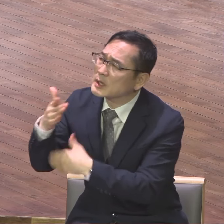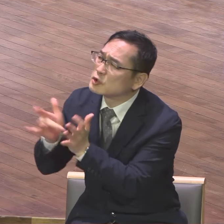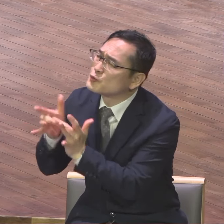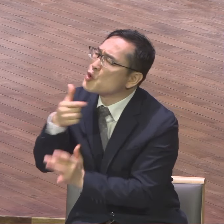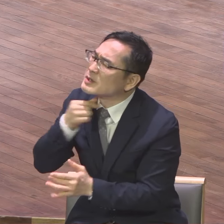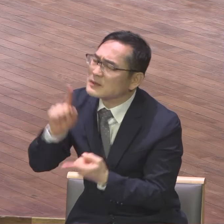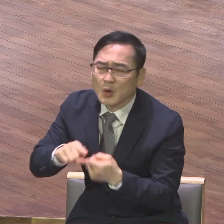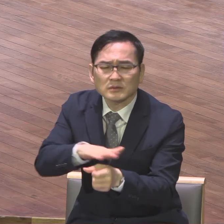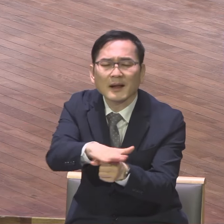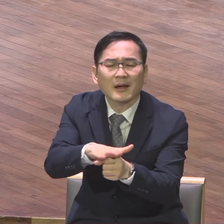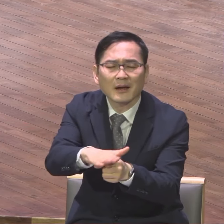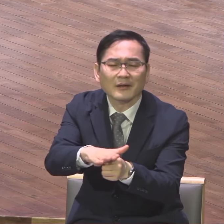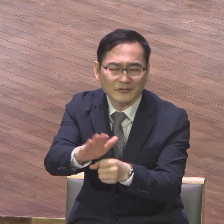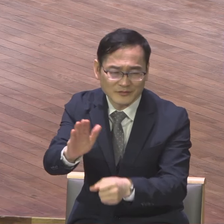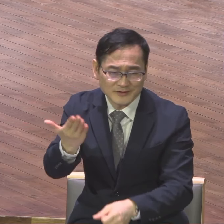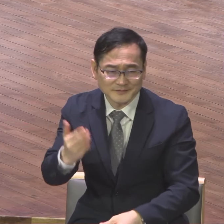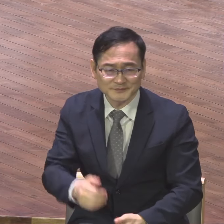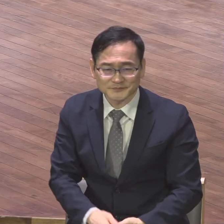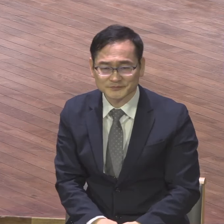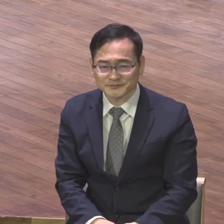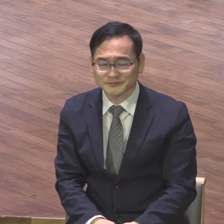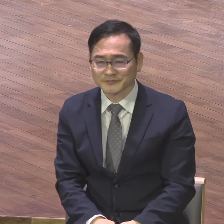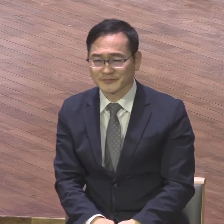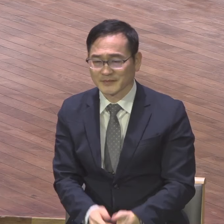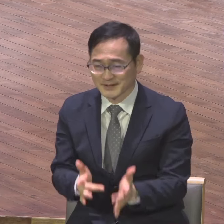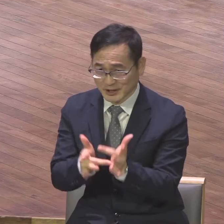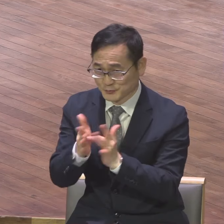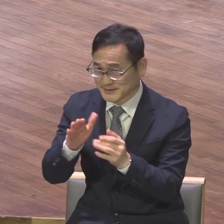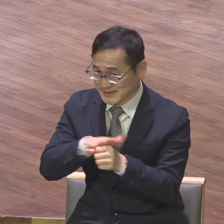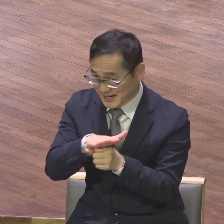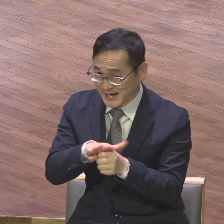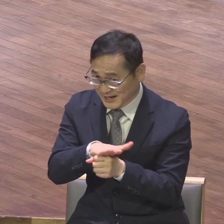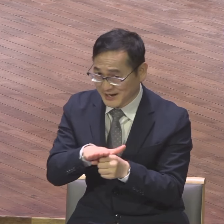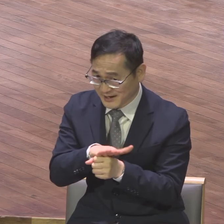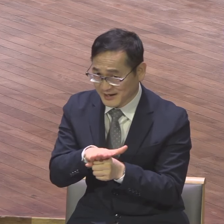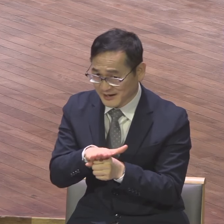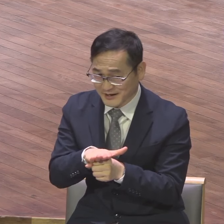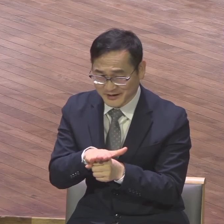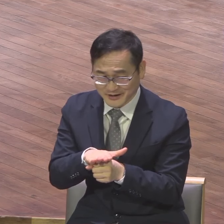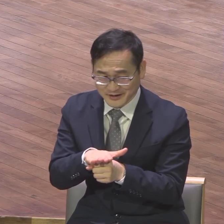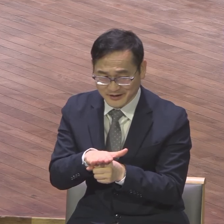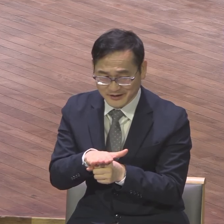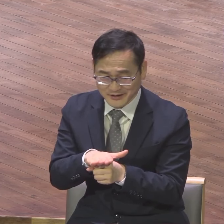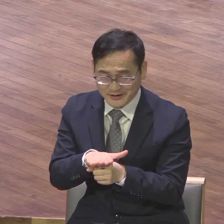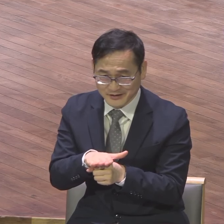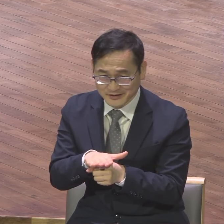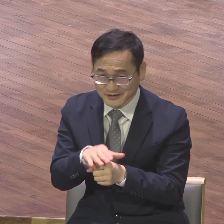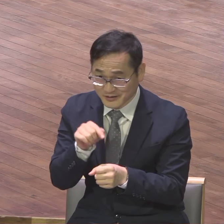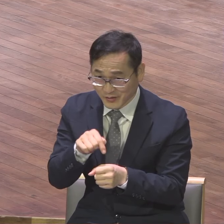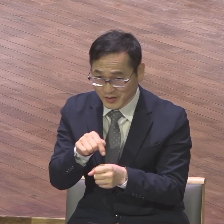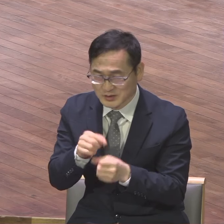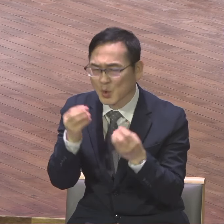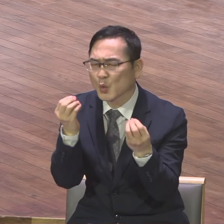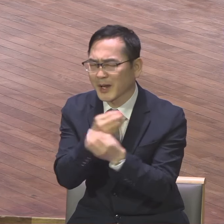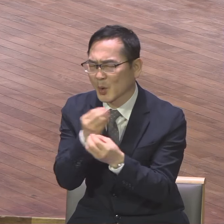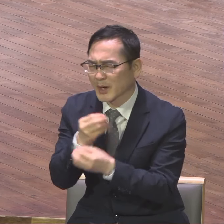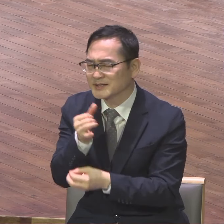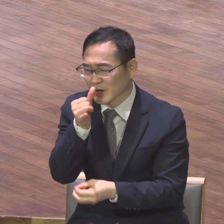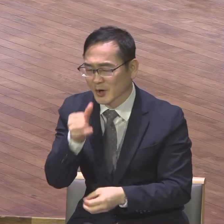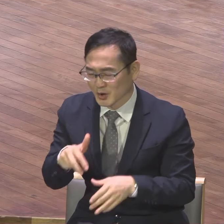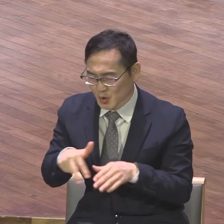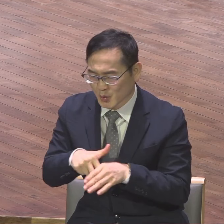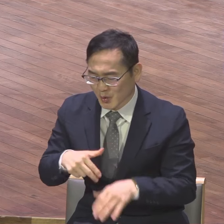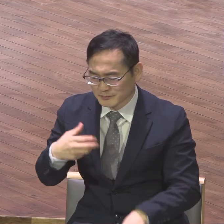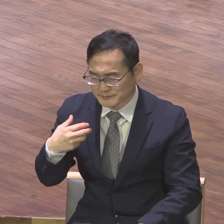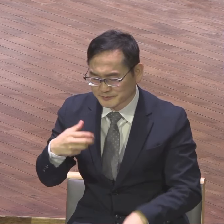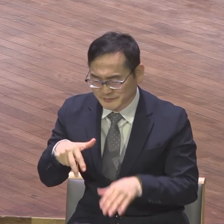오해를 합니다. 사람들은 이런 예수 사랑을 실천한다는 것을 무슨 파괴주의 면으로 종교적인